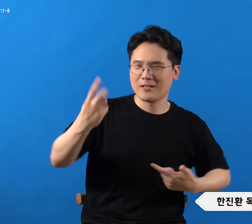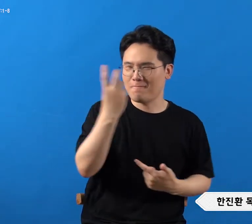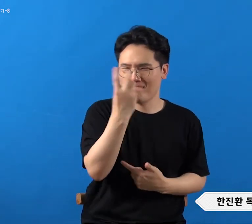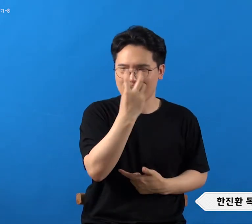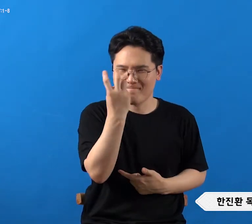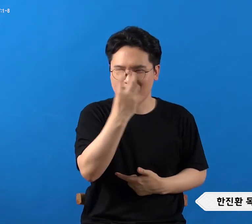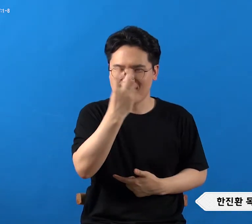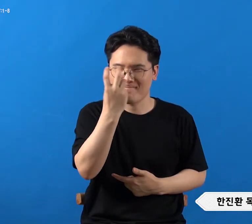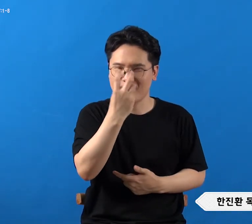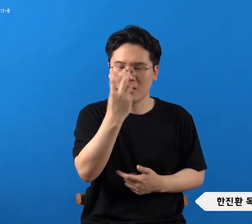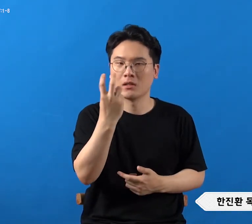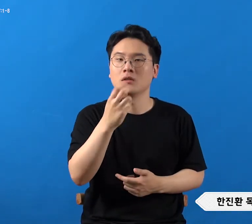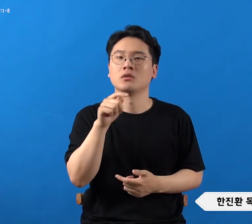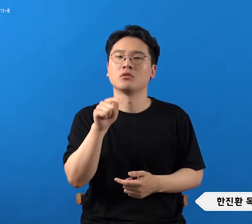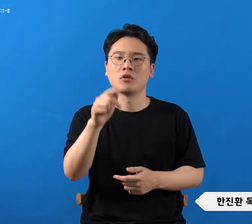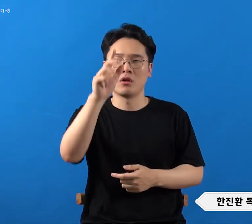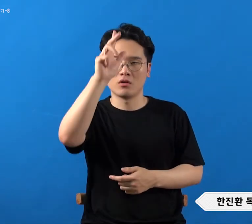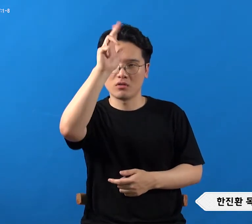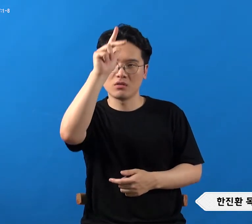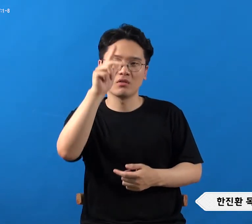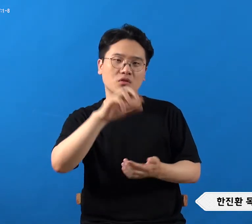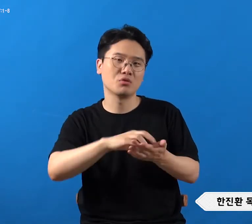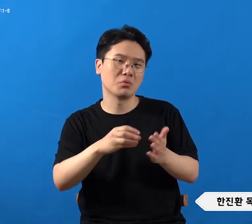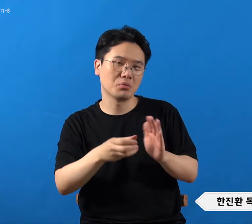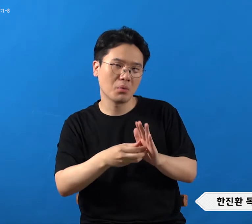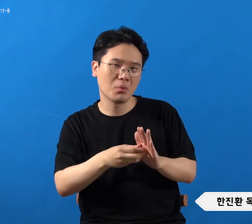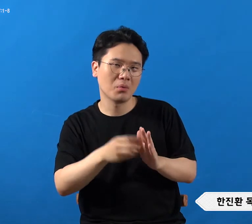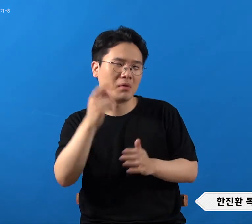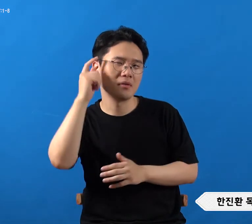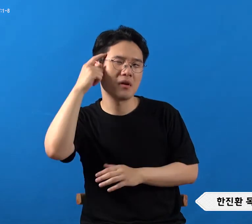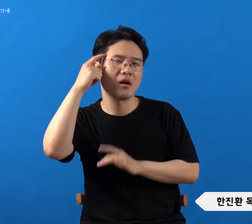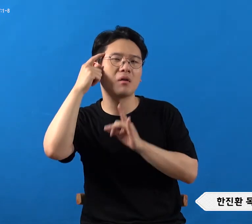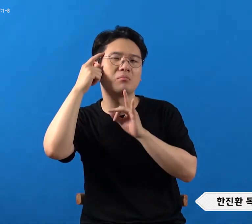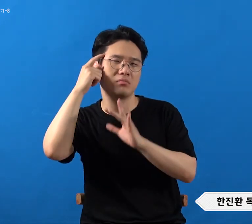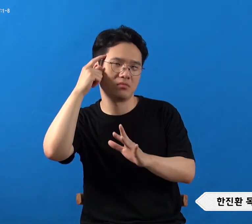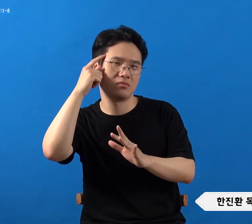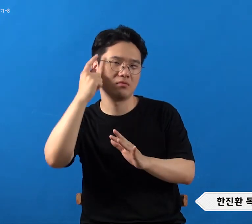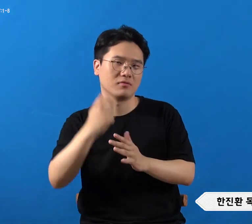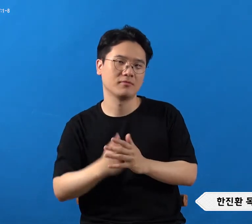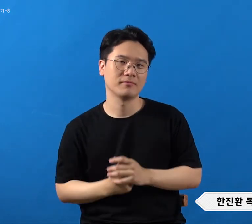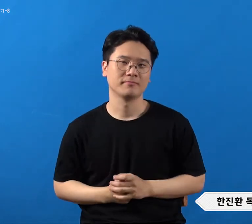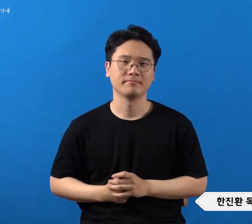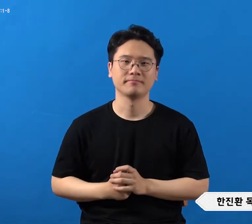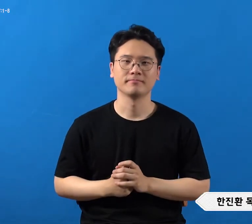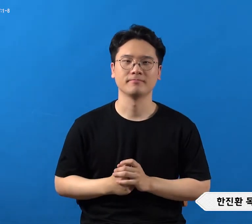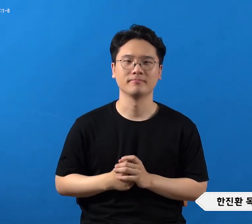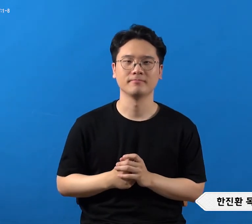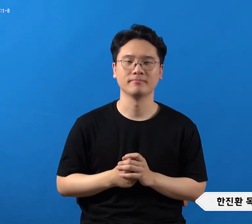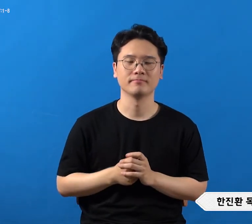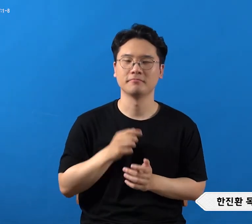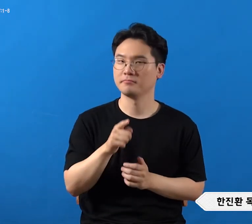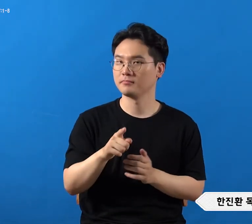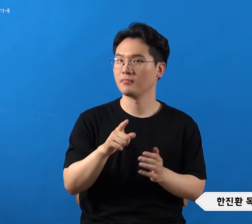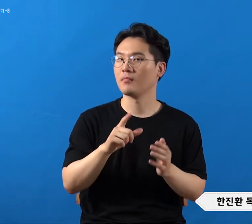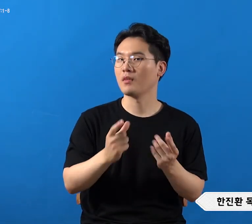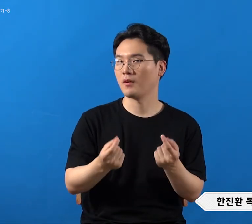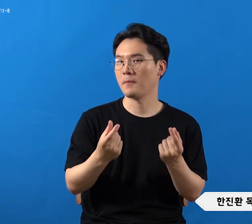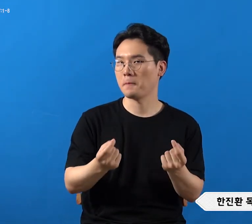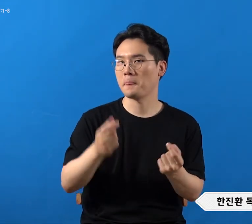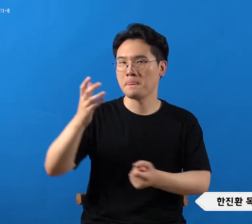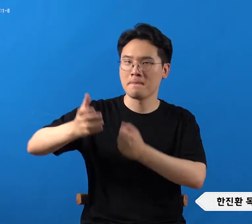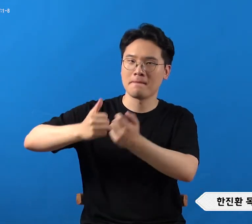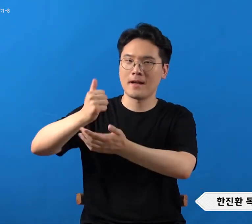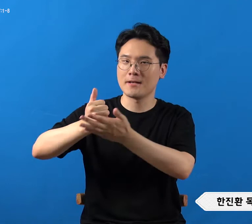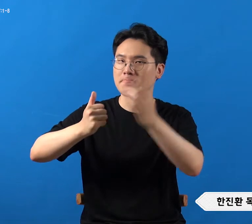적발해놓은 교통순경 정도로 하나님 비슷하게 그렇게 생각하는 사람도 있다는 것입니다. 그렇게 하나님